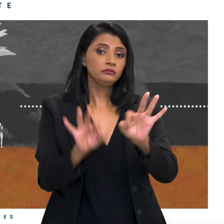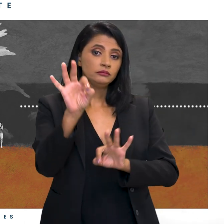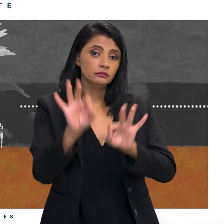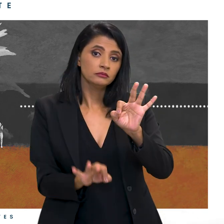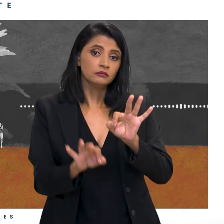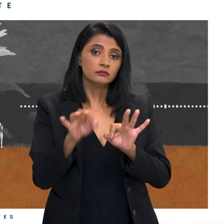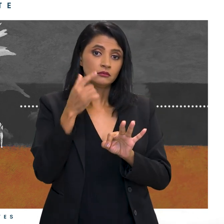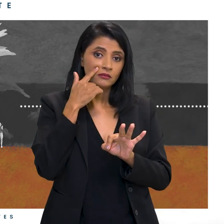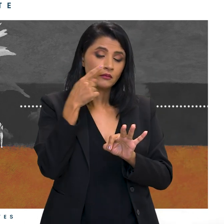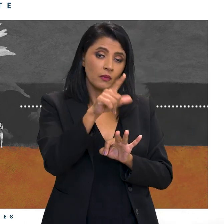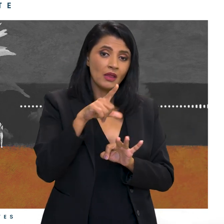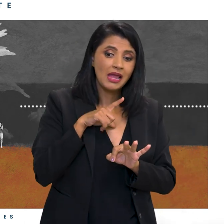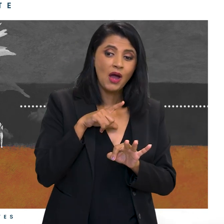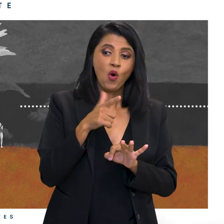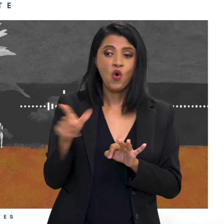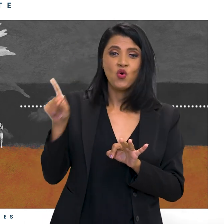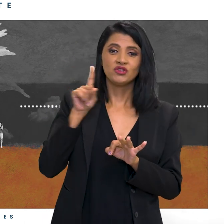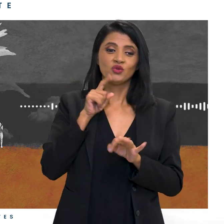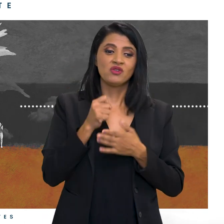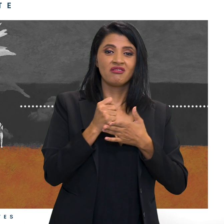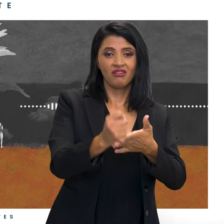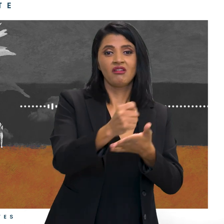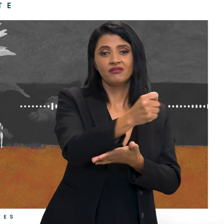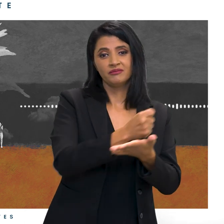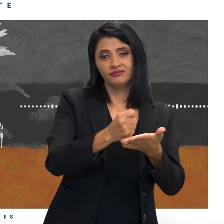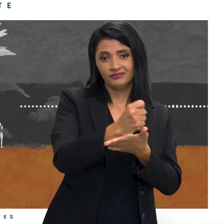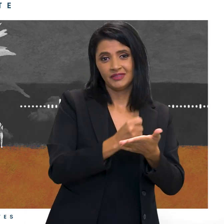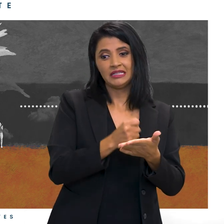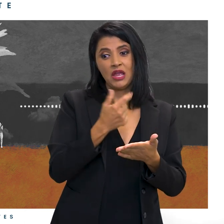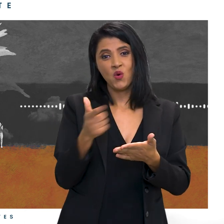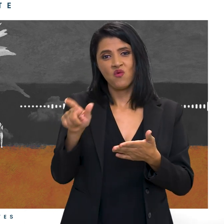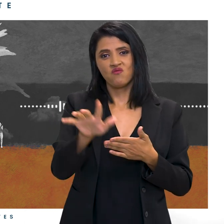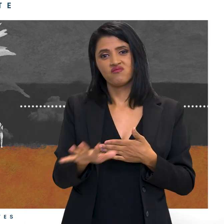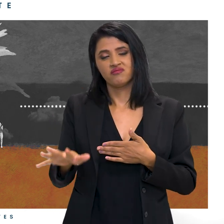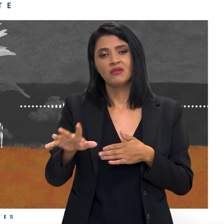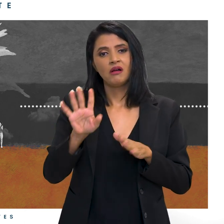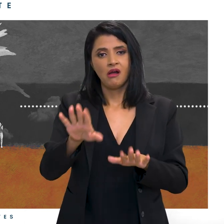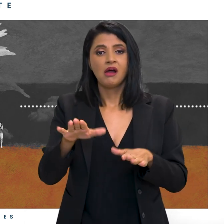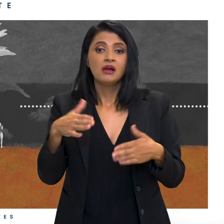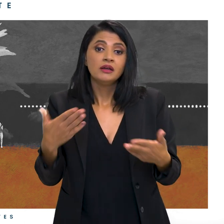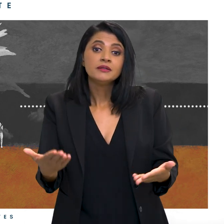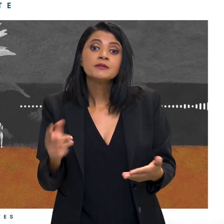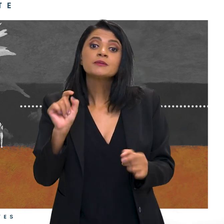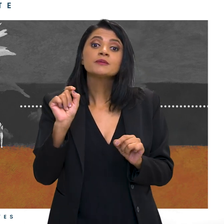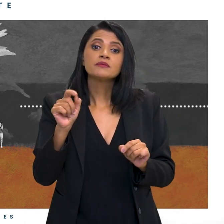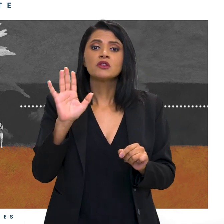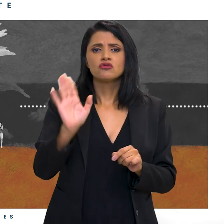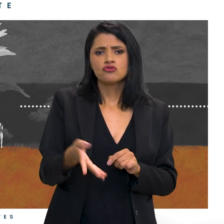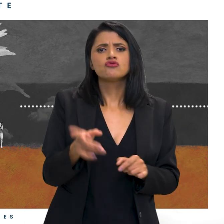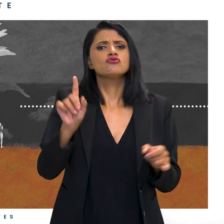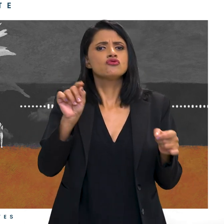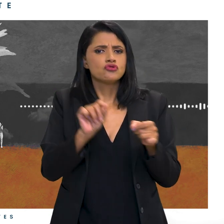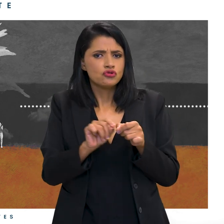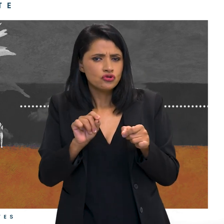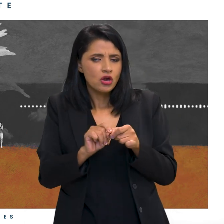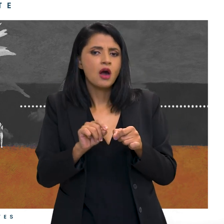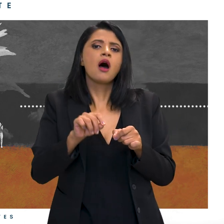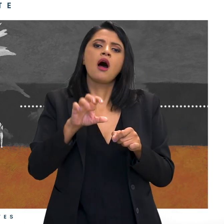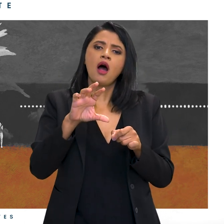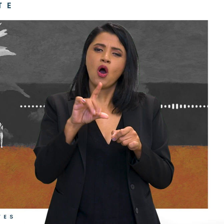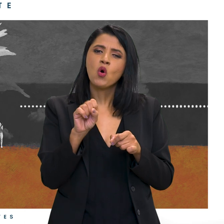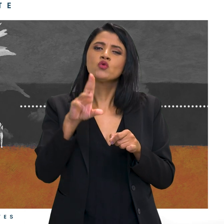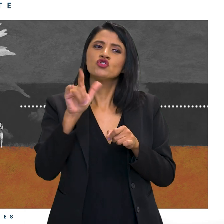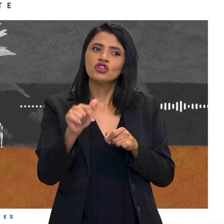de organização de serviços do que de assistência farmacêutica propriamente dita. Obviamente, eu já fiz